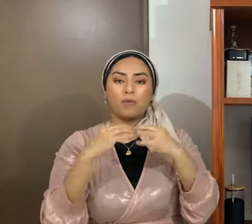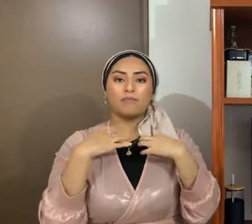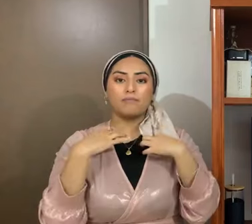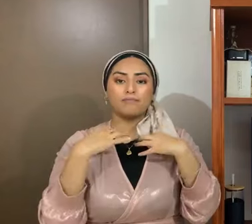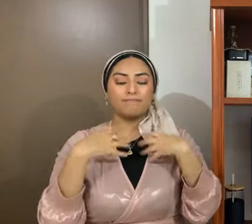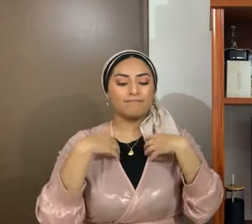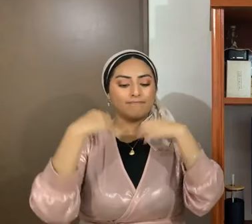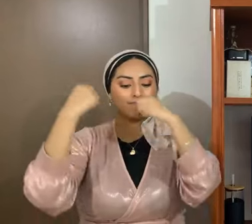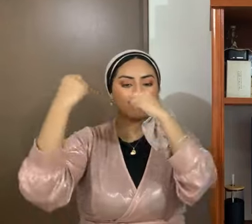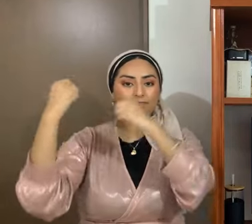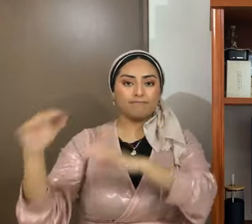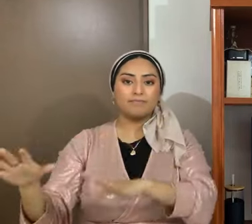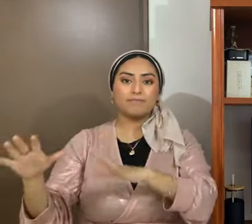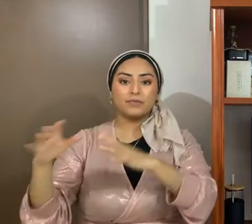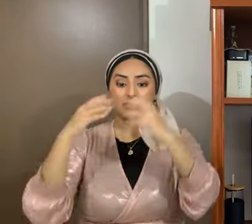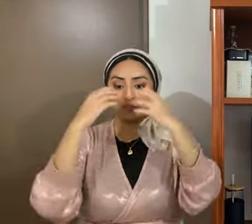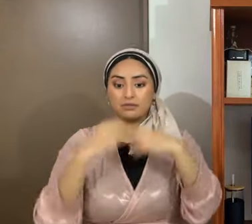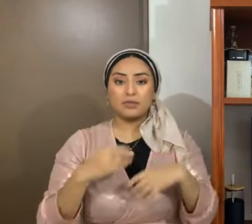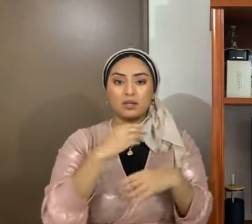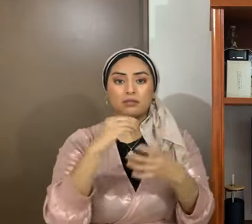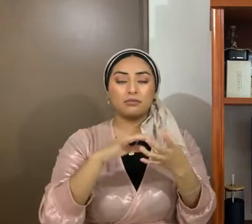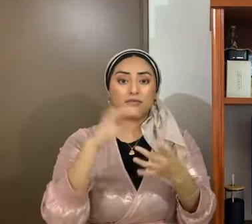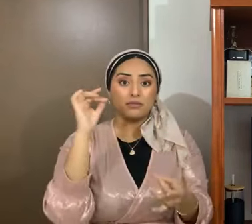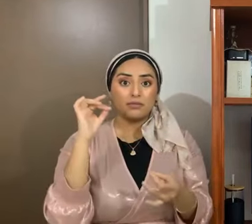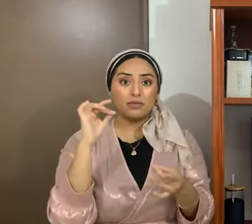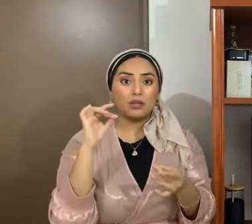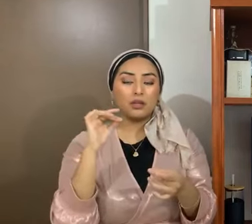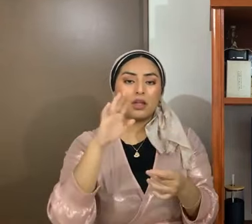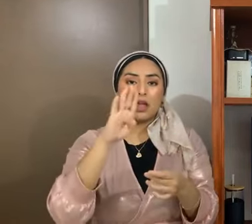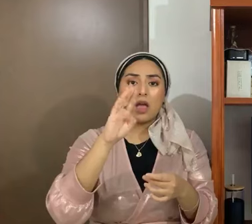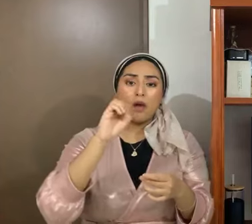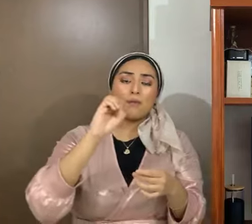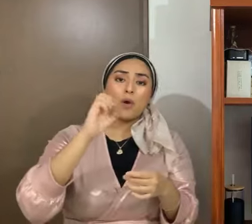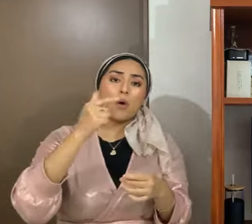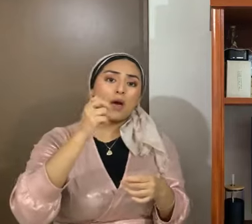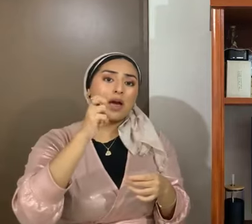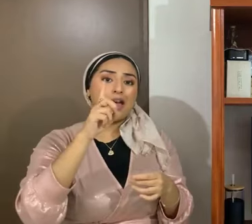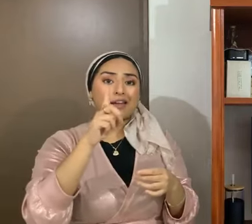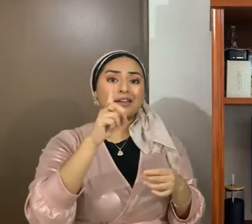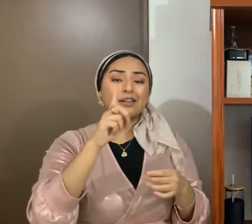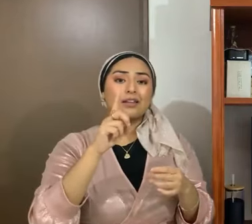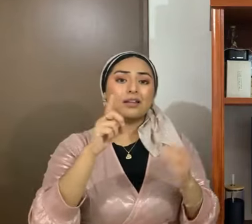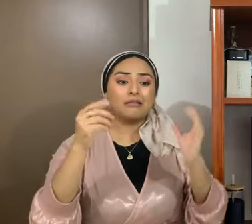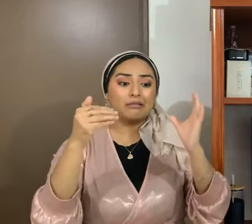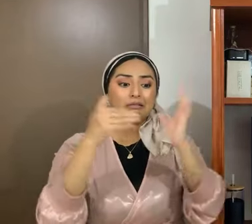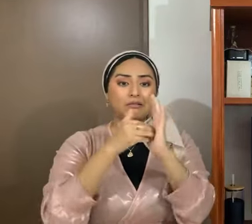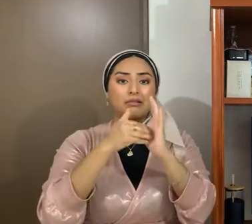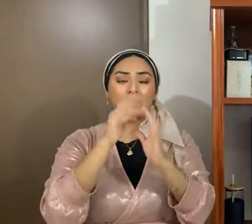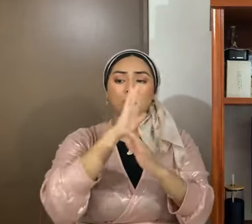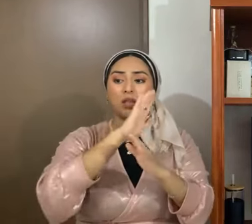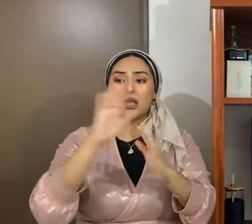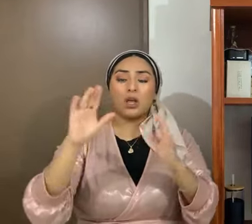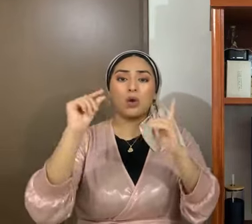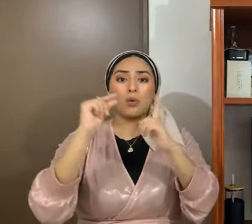se la quita, tanto la física como la espiritual, entonces es boged, es un traidor, porque faltó a su